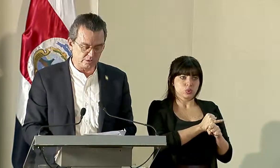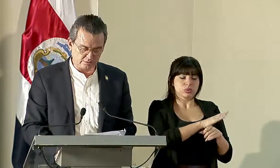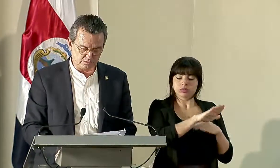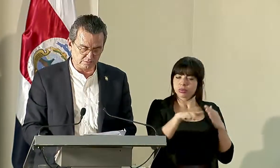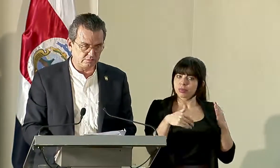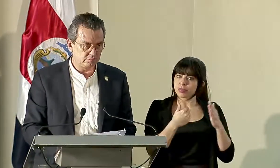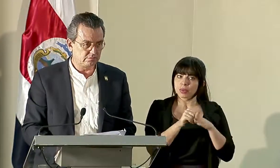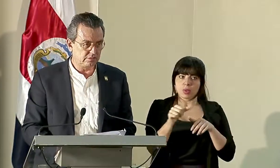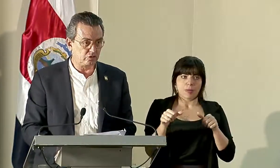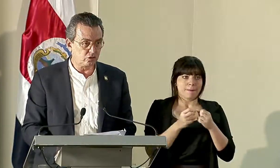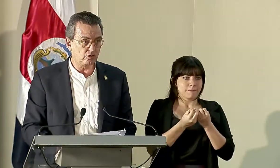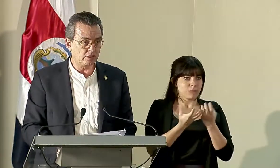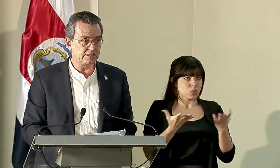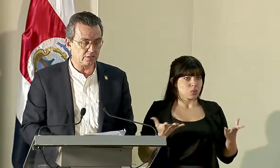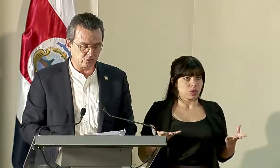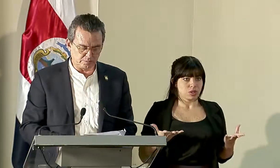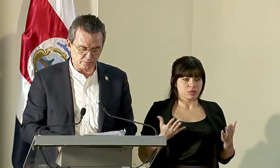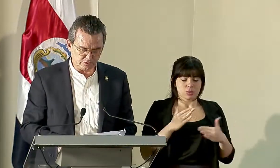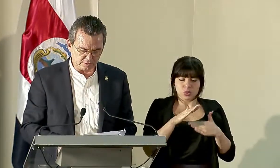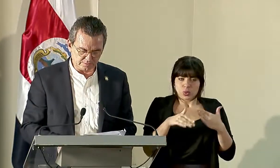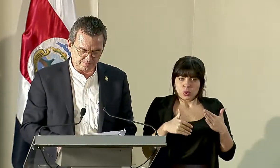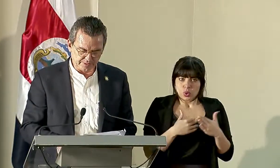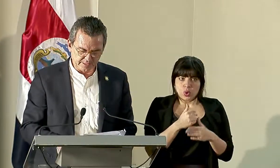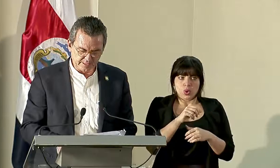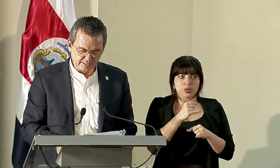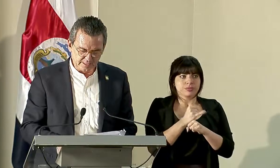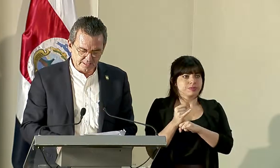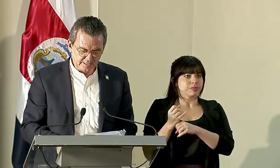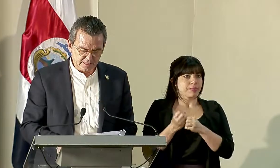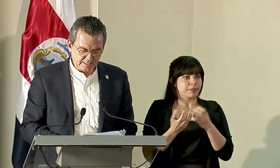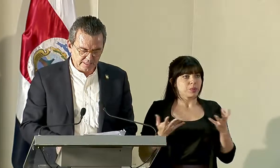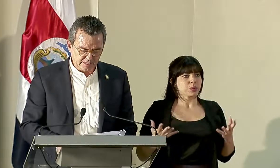sector público, en todo el sector público.